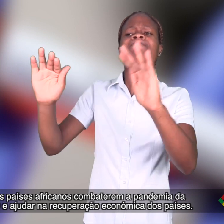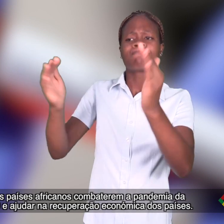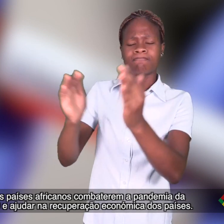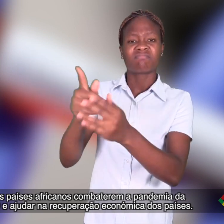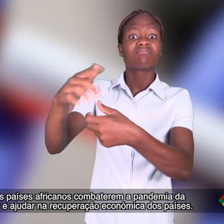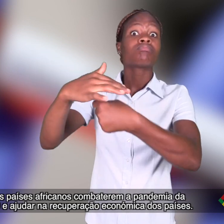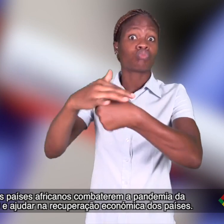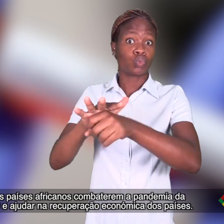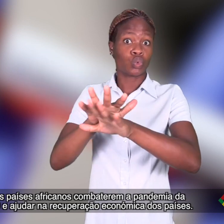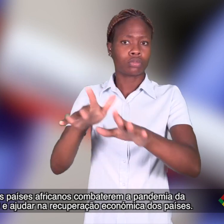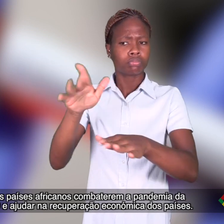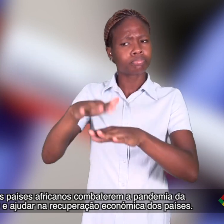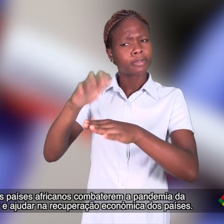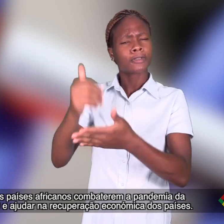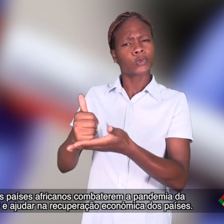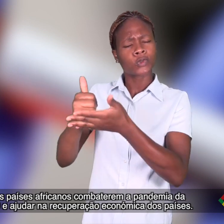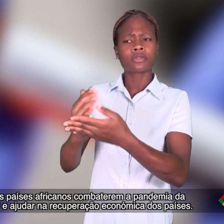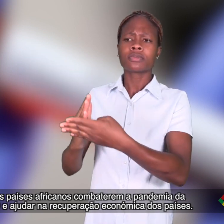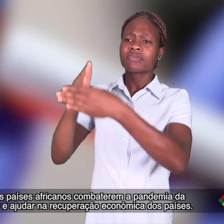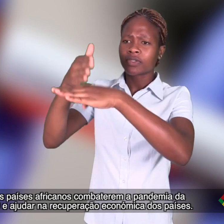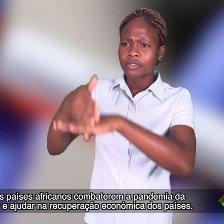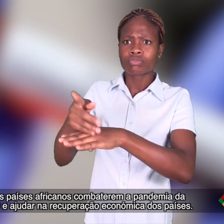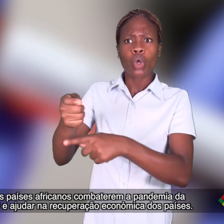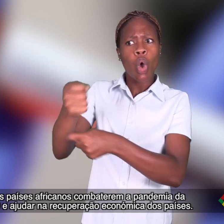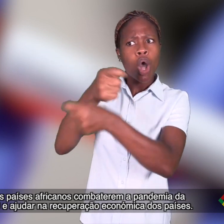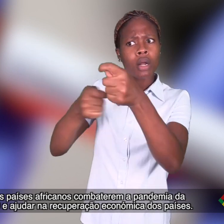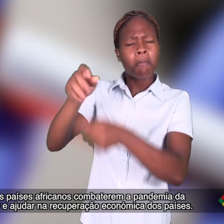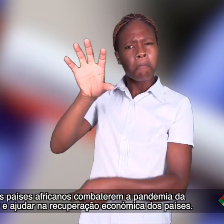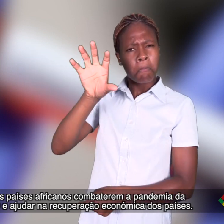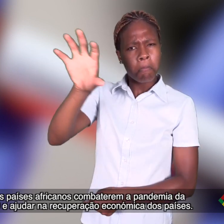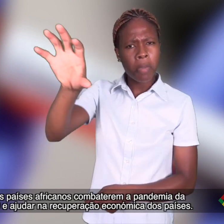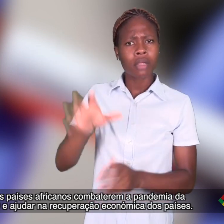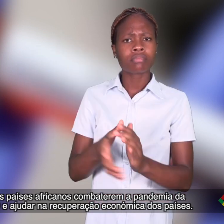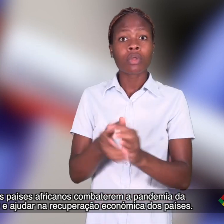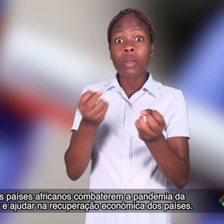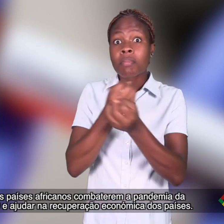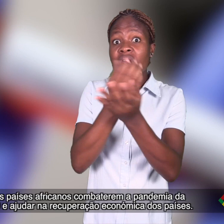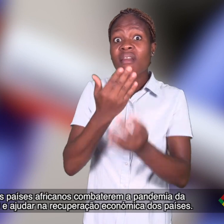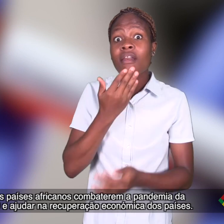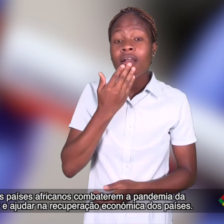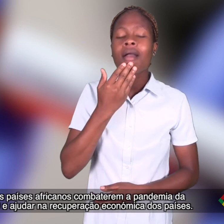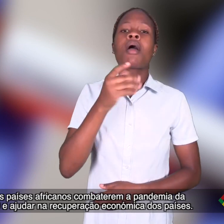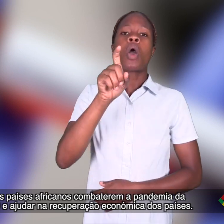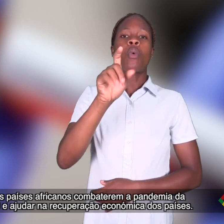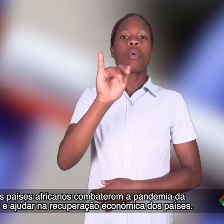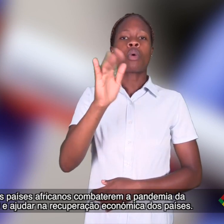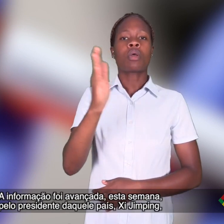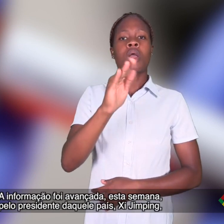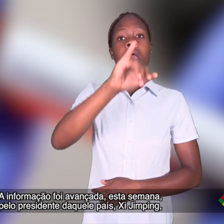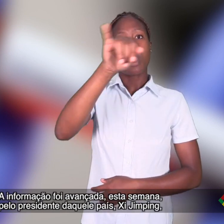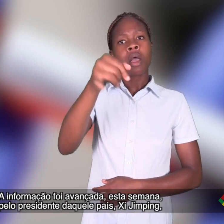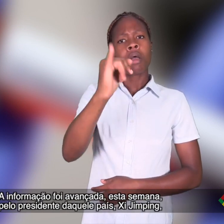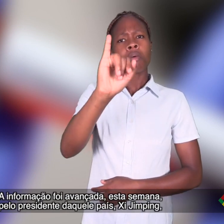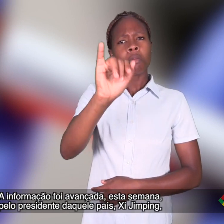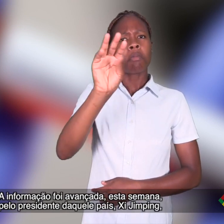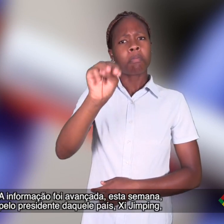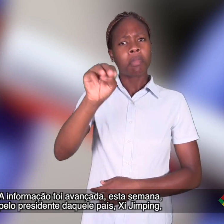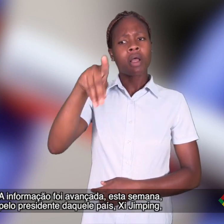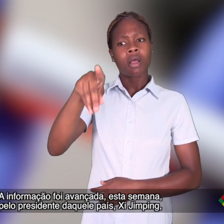africanos combaterem a pandemia da Covid-19 e ajudar na recuperação econômica dos países. A informação foi avançada